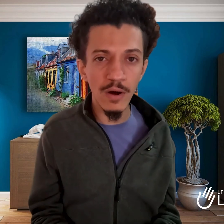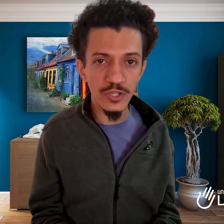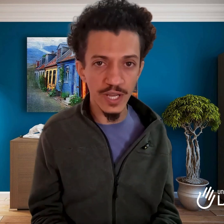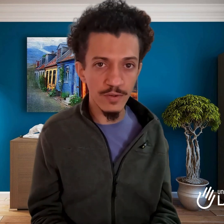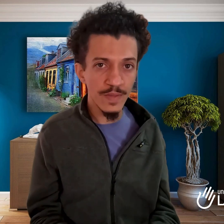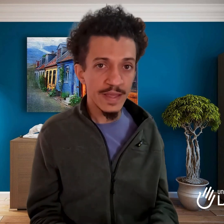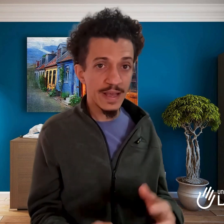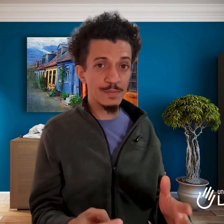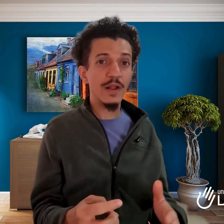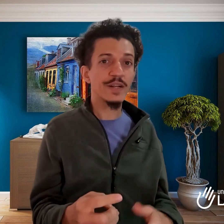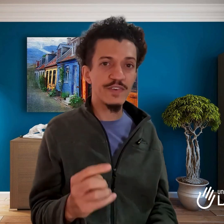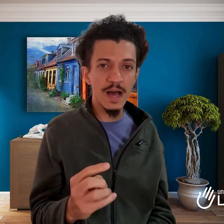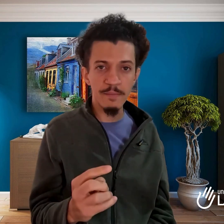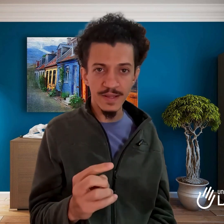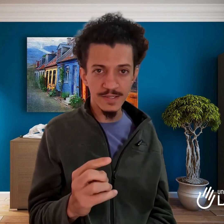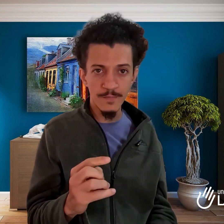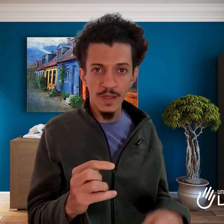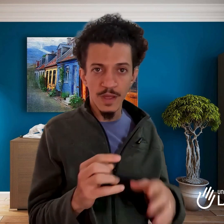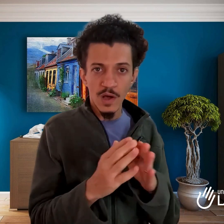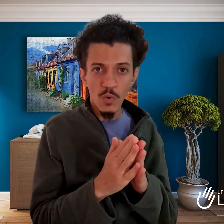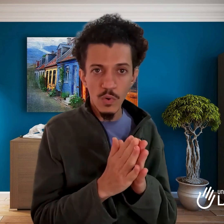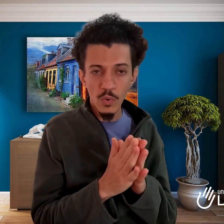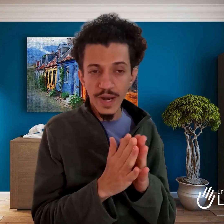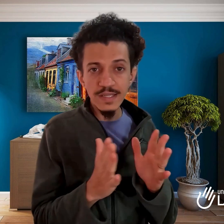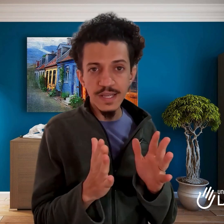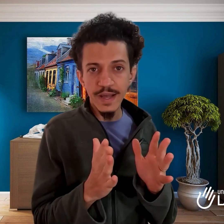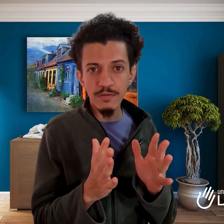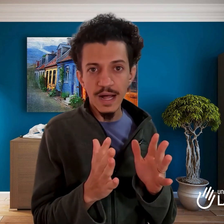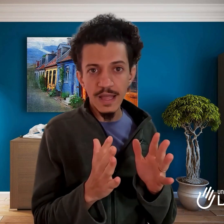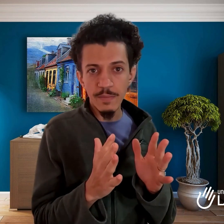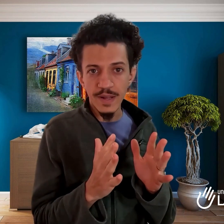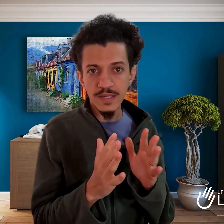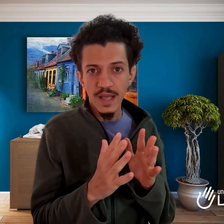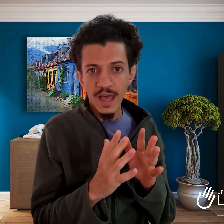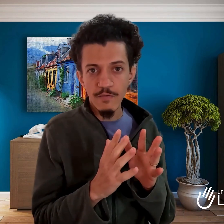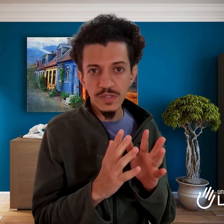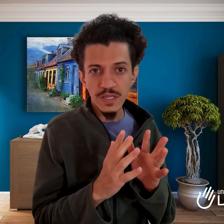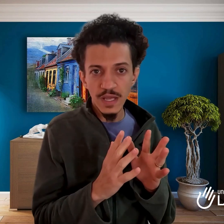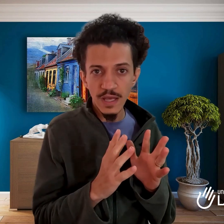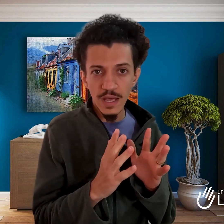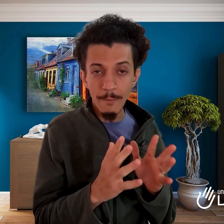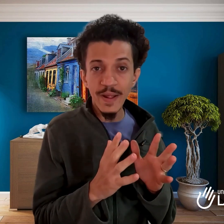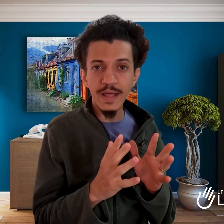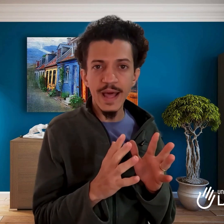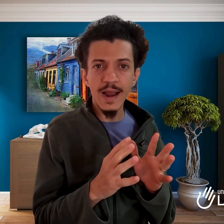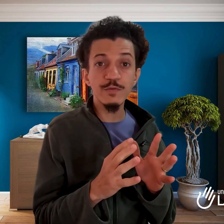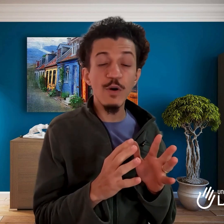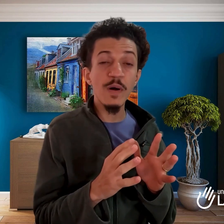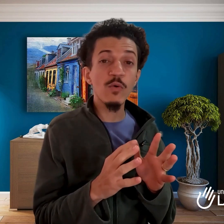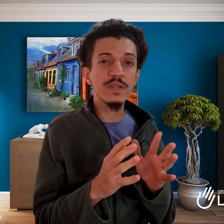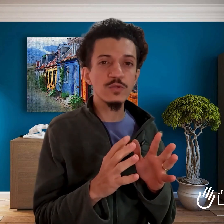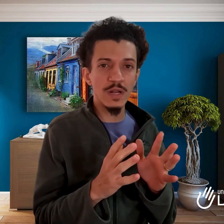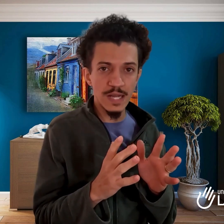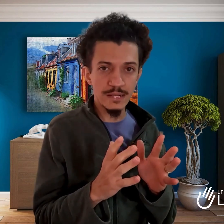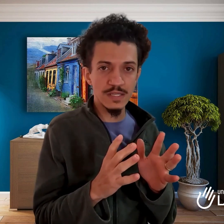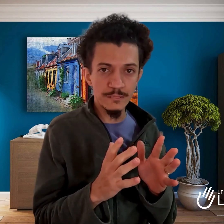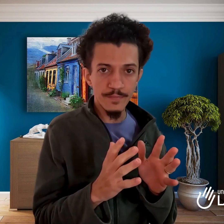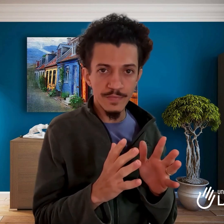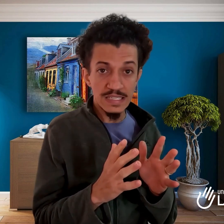jeito? E as melhores ferramentas? O grande segredo da Libras é você aprender ela de forma contextualizada,